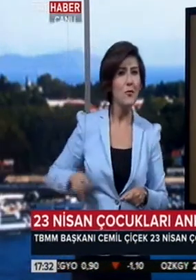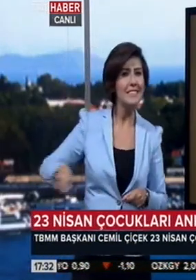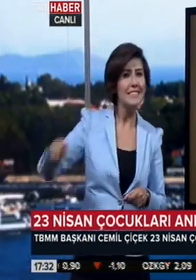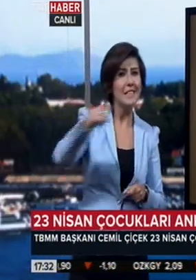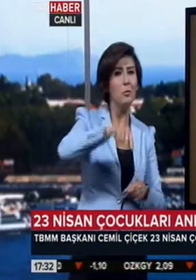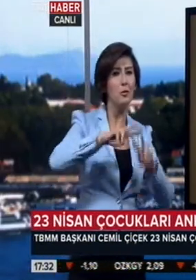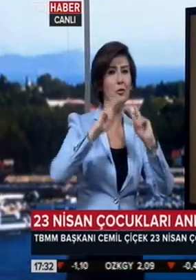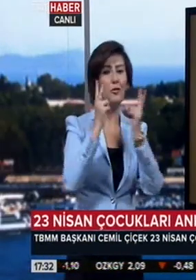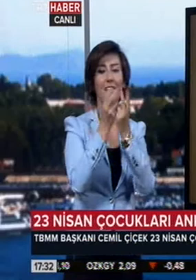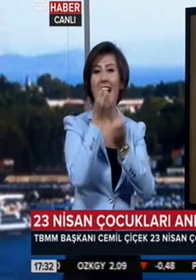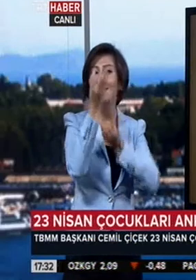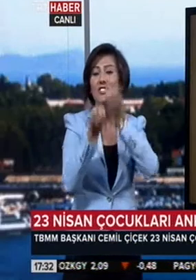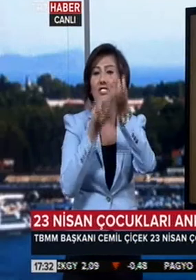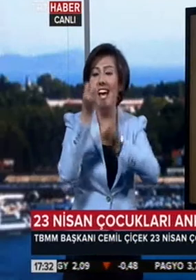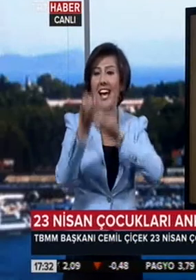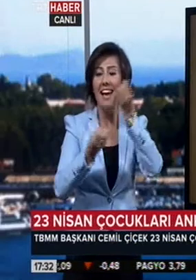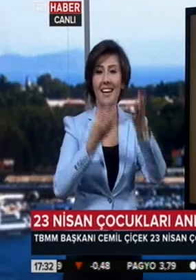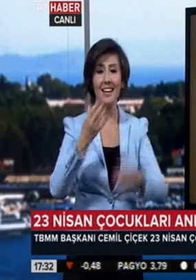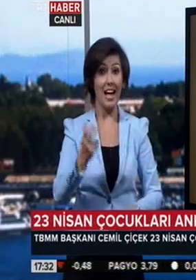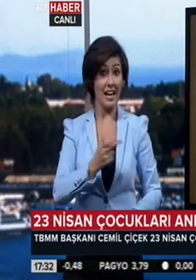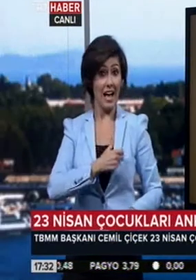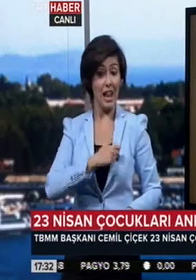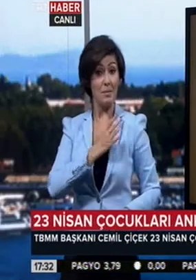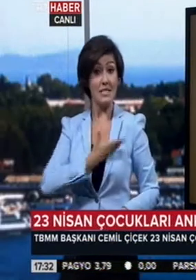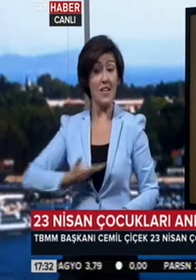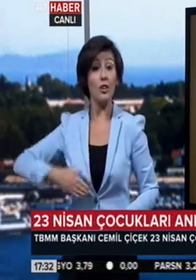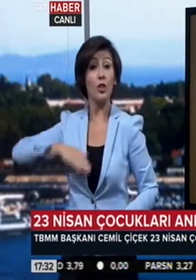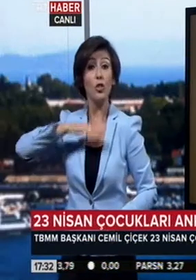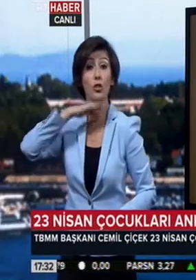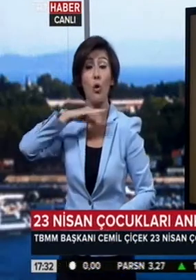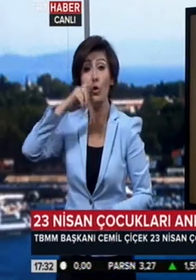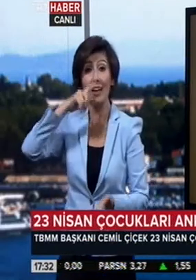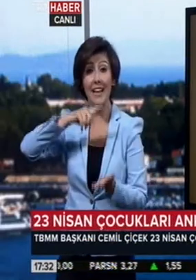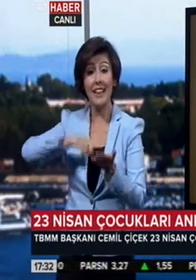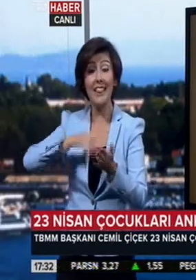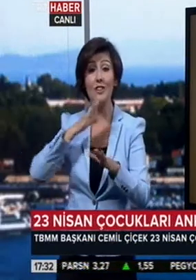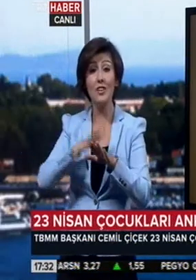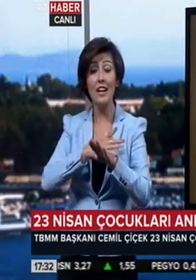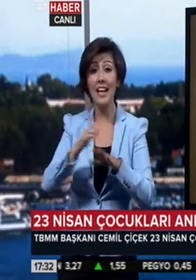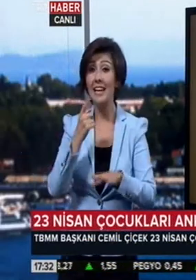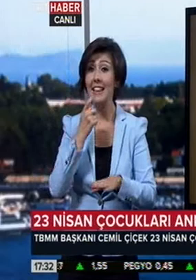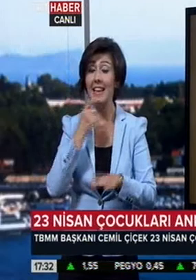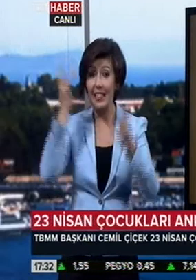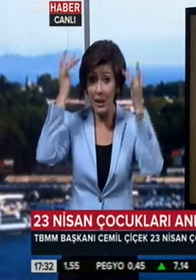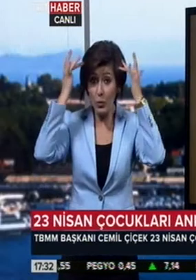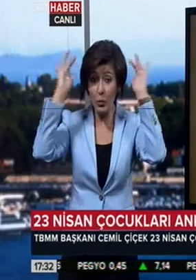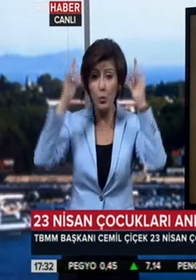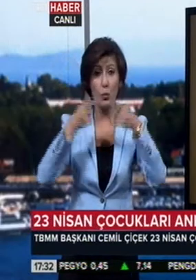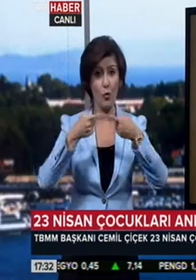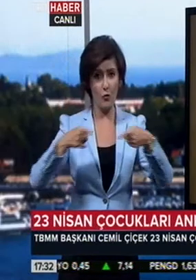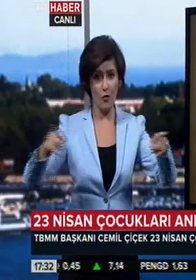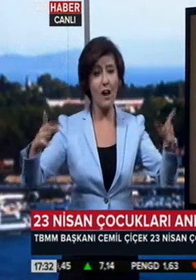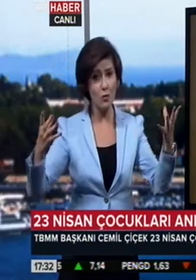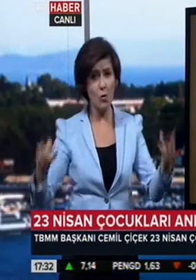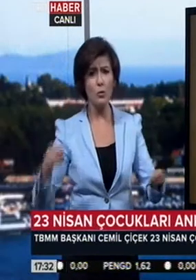sizler bu dünyanın çiçeklerisiniz. Kalpleriniz sevgiyle dolu, inançlarınız, renkleriniz, dilleriniz, kültürleriniz farklı